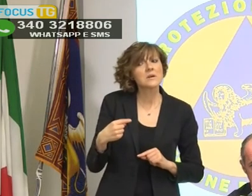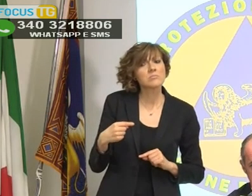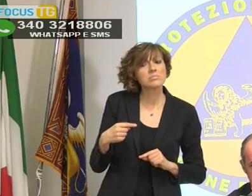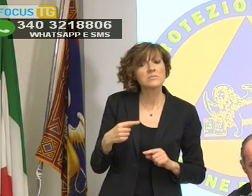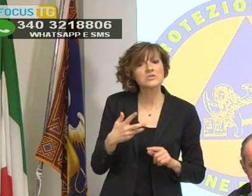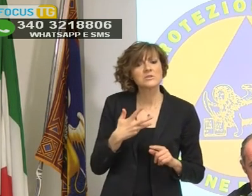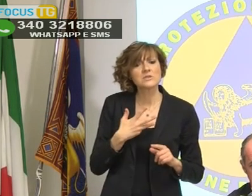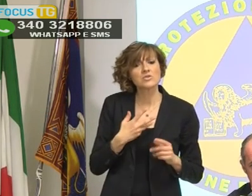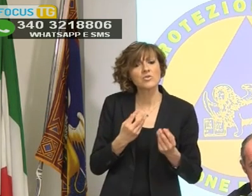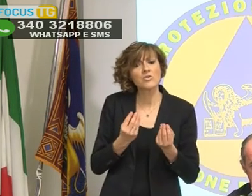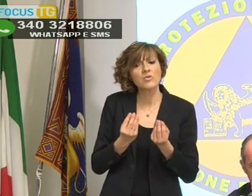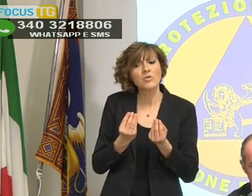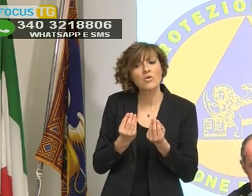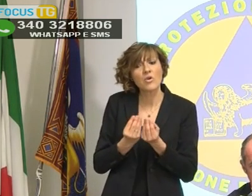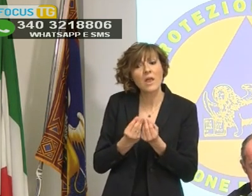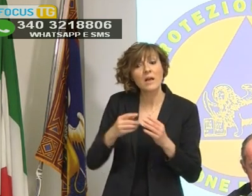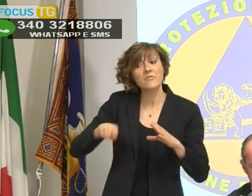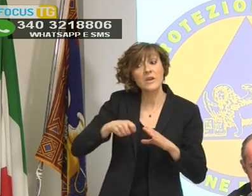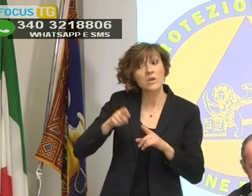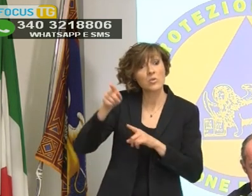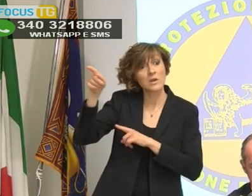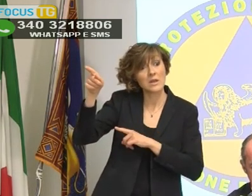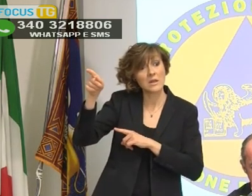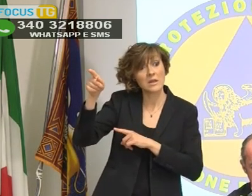collega Fedriga del Friuli,